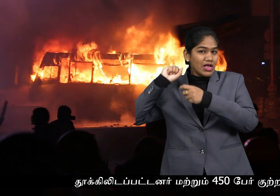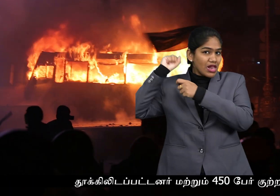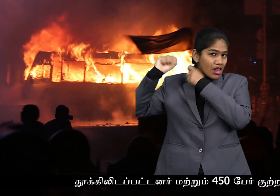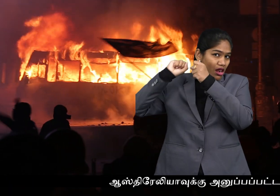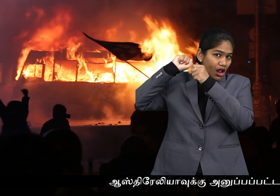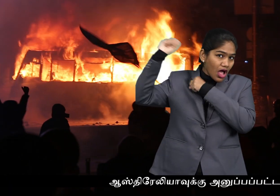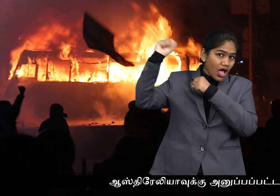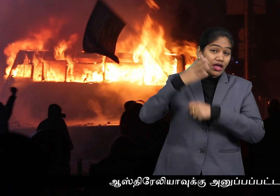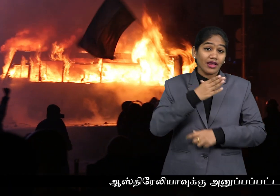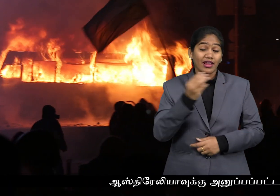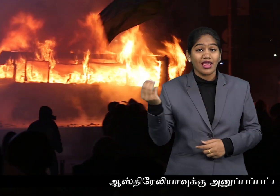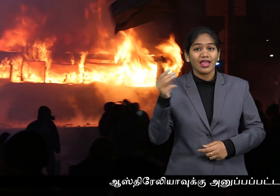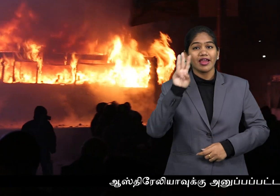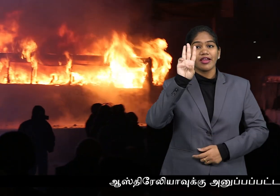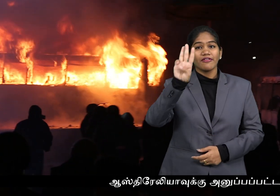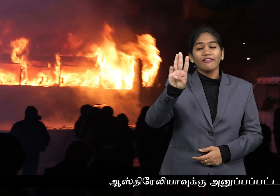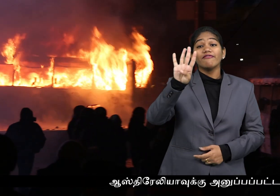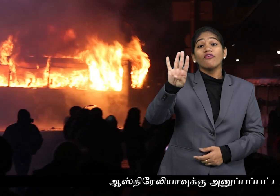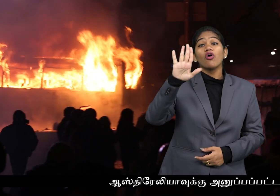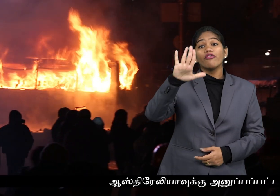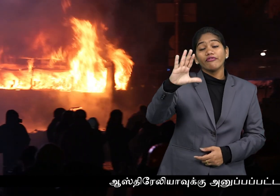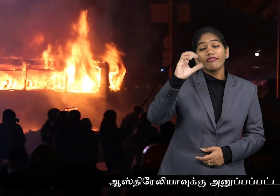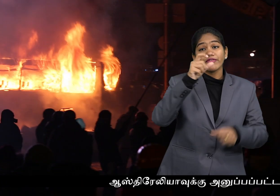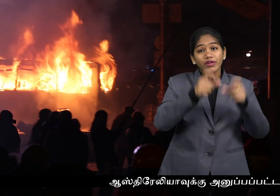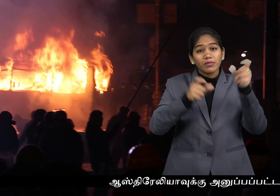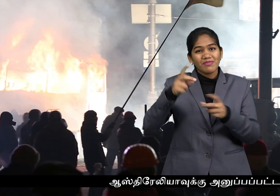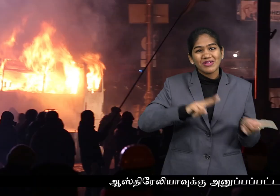குற்றவாளிகளாக ஆஸ்திரேலியாவுக்கு அனுப்பப்பட்டனர்.